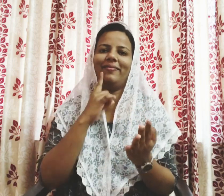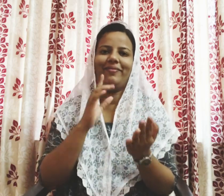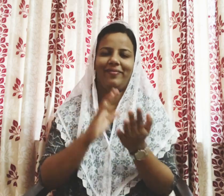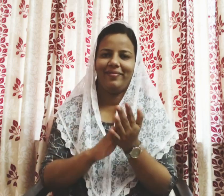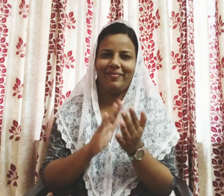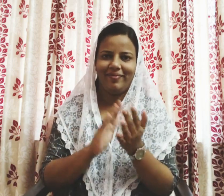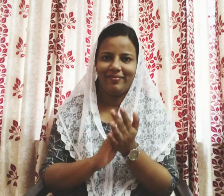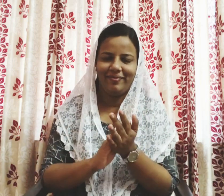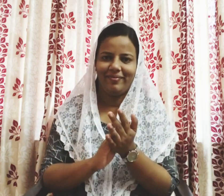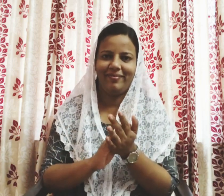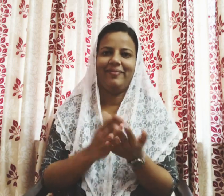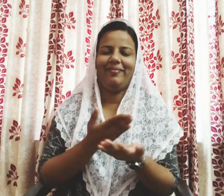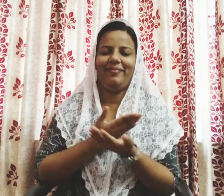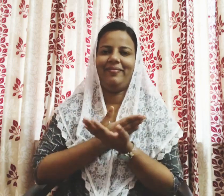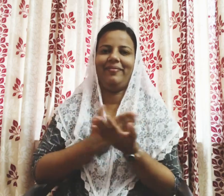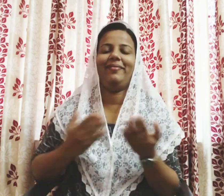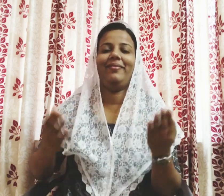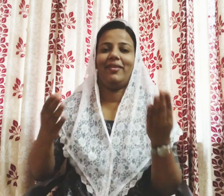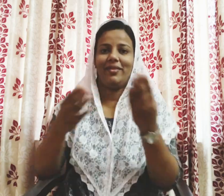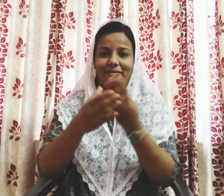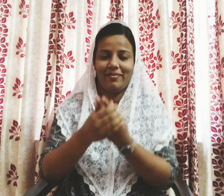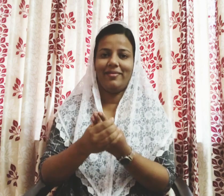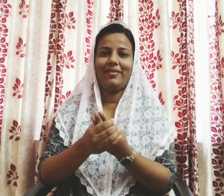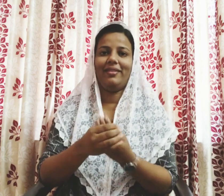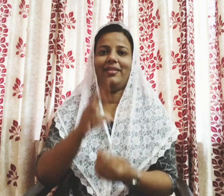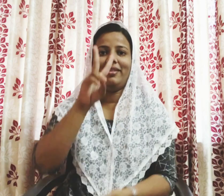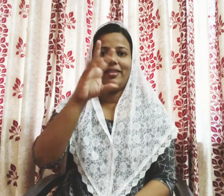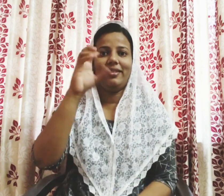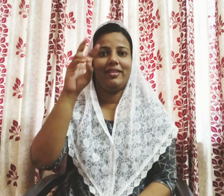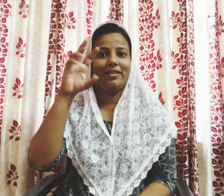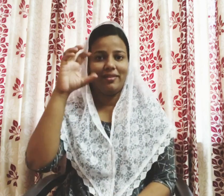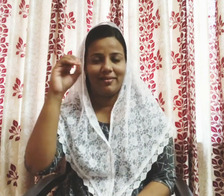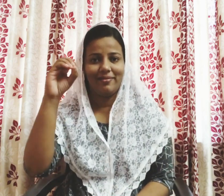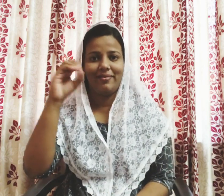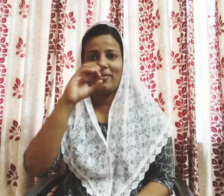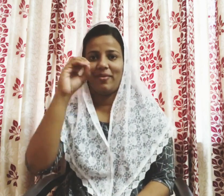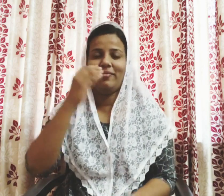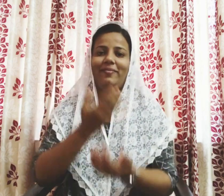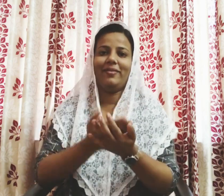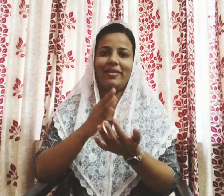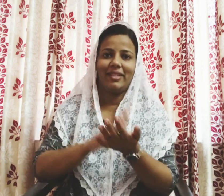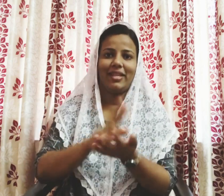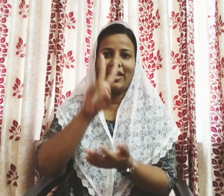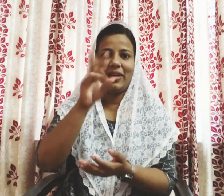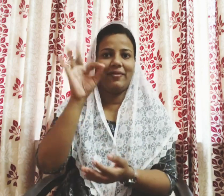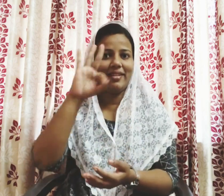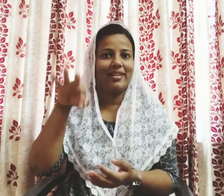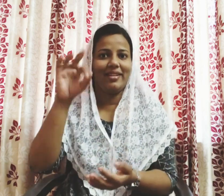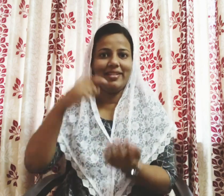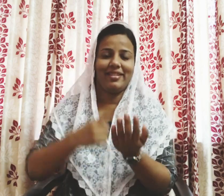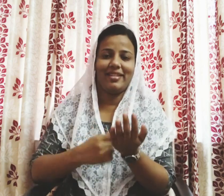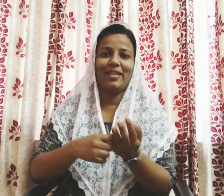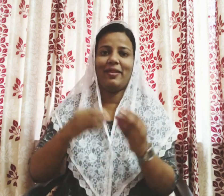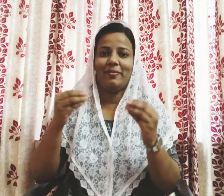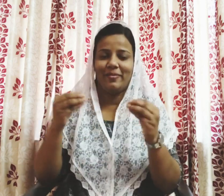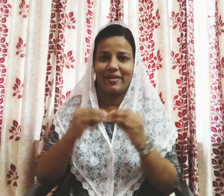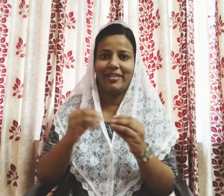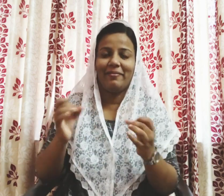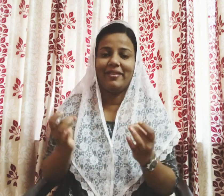പ്രഭാതത്തിൽ വാഴ്ത്തപ്പെടുമാറാകട്ടെ. പ്രിയപ്പെട്ട ദൈവമക്കളെ, നമുക്ക് ഒരുമിച്ച് 2020 ഒക്ടോബർ മാസം 28-ാം തീയതി ബുധനാഴ്ച